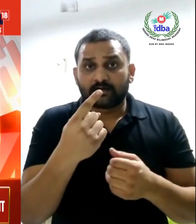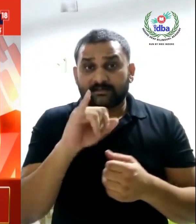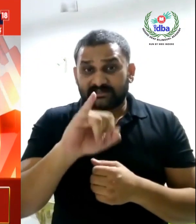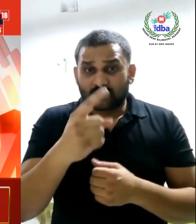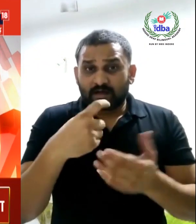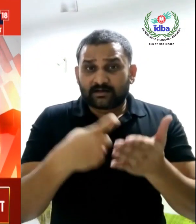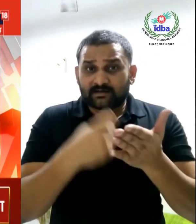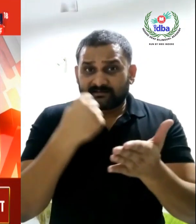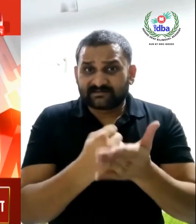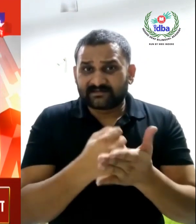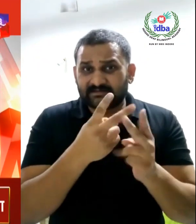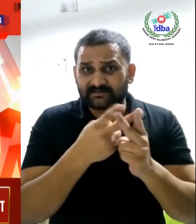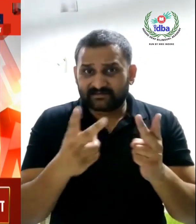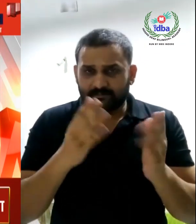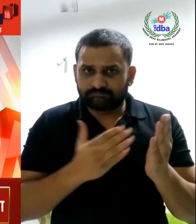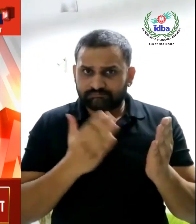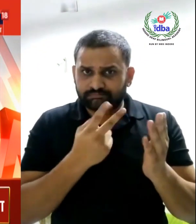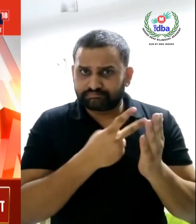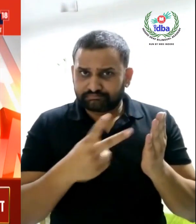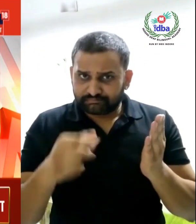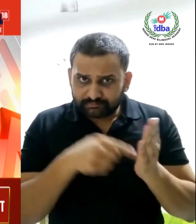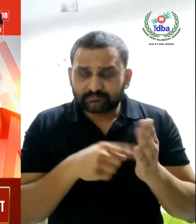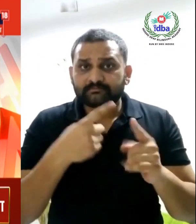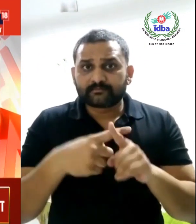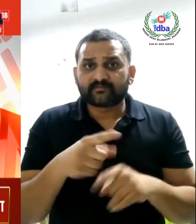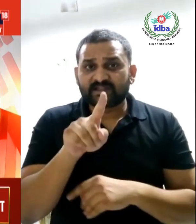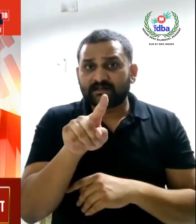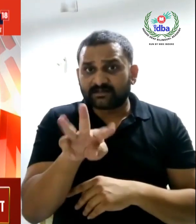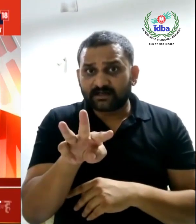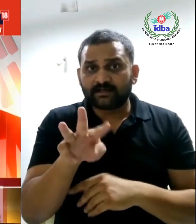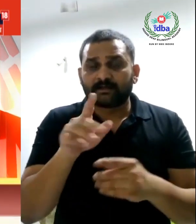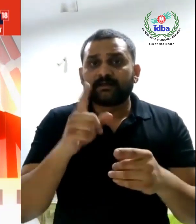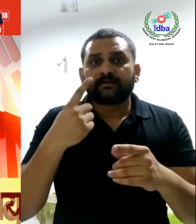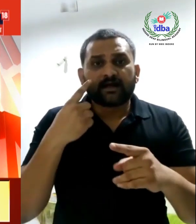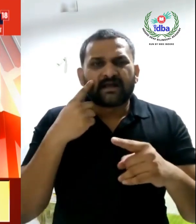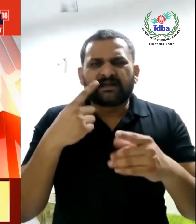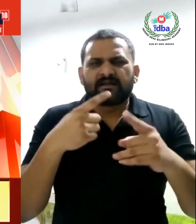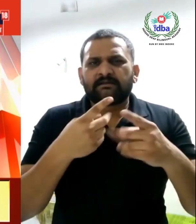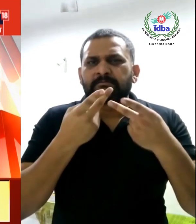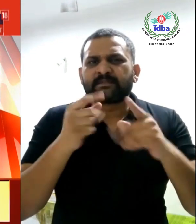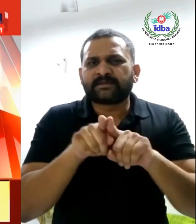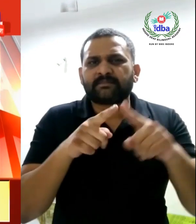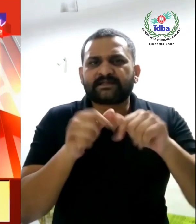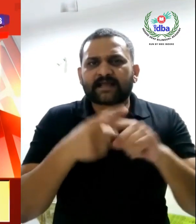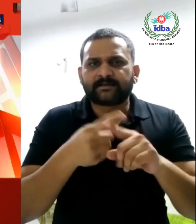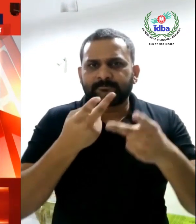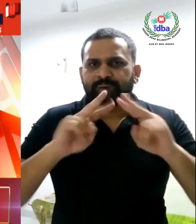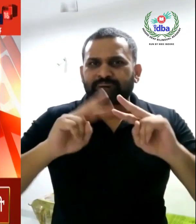61 रजिस्टर रखने और 13 रिटर्न दाखिल करने का प्रावधान था।